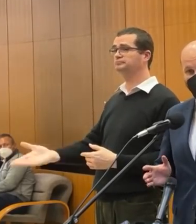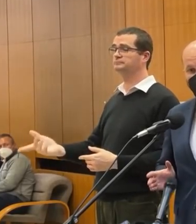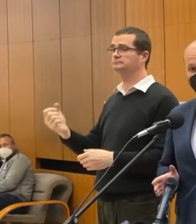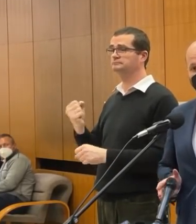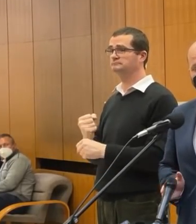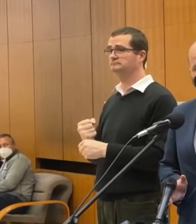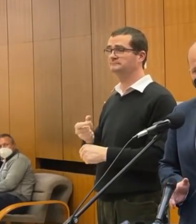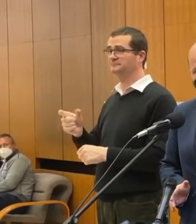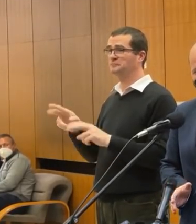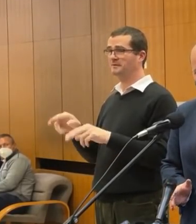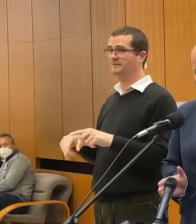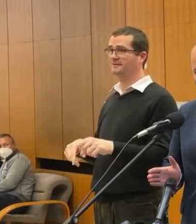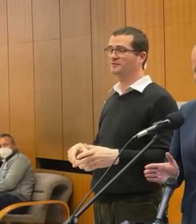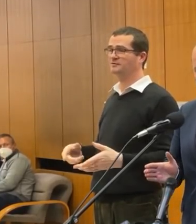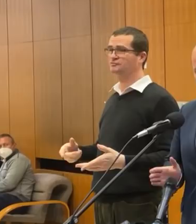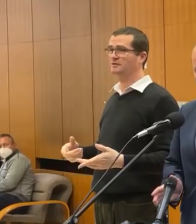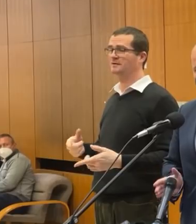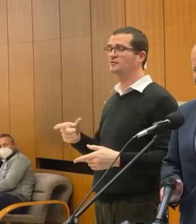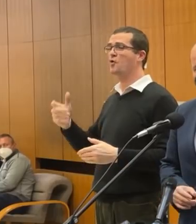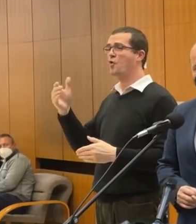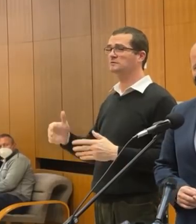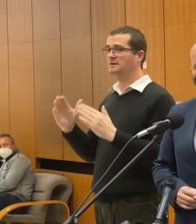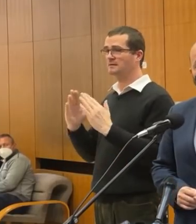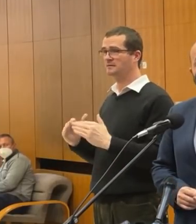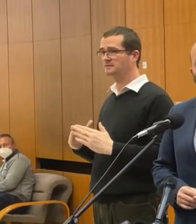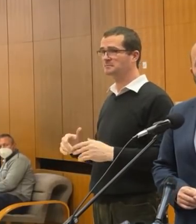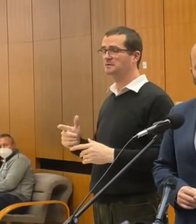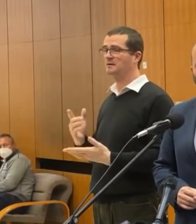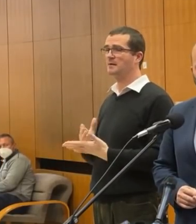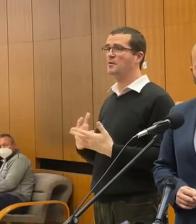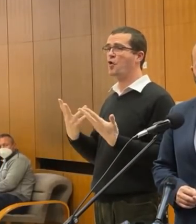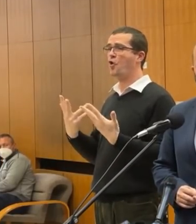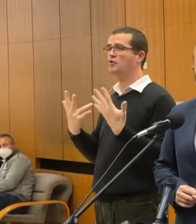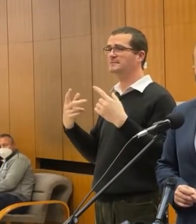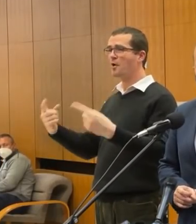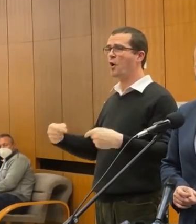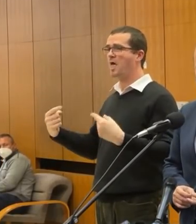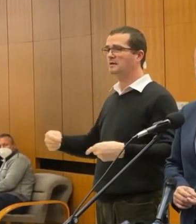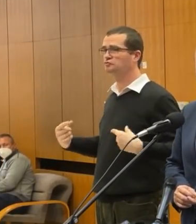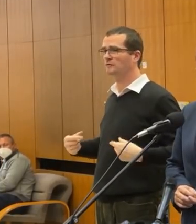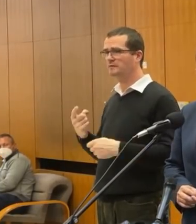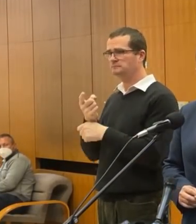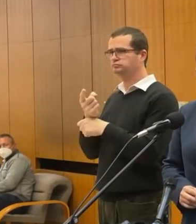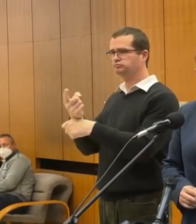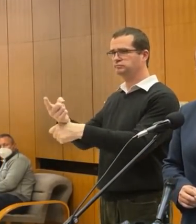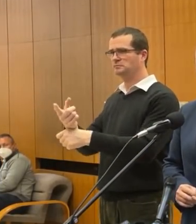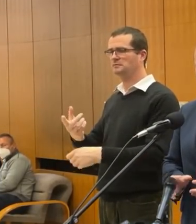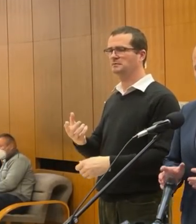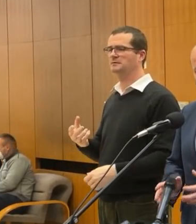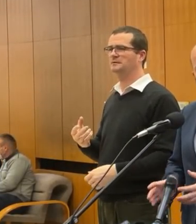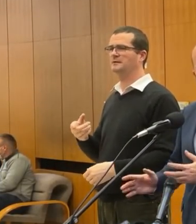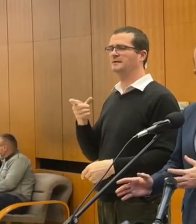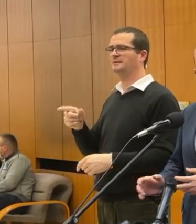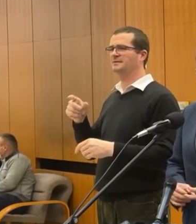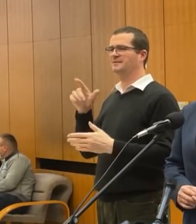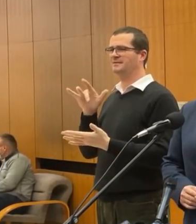Tak máte pravdu v tom, čo ste povedali, že do konca decembra v prípade 8-kolesových bojových obrnených vozidiel